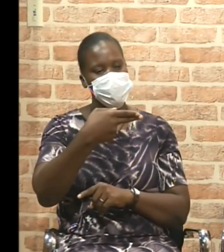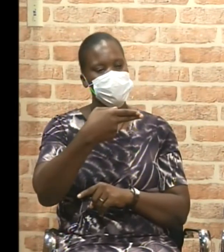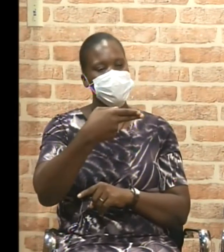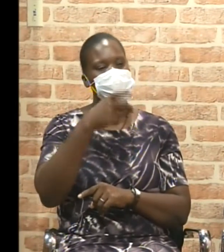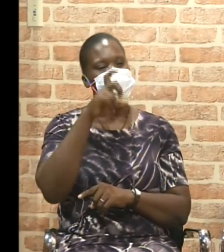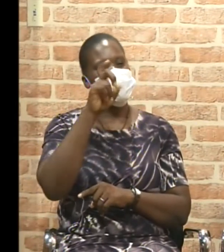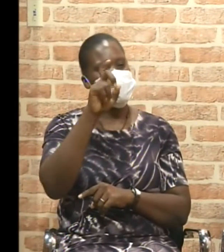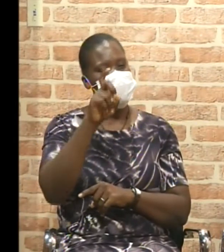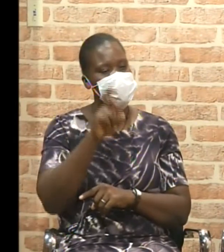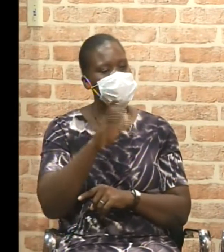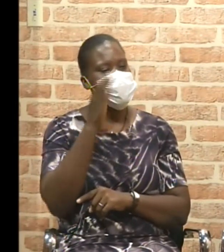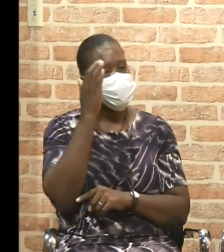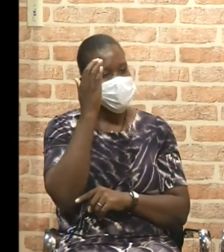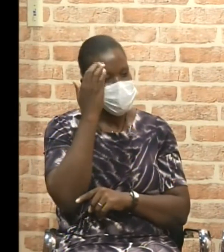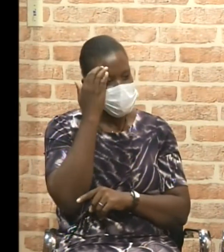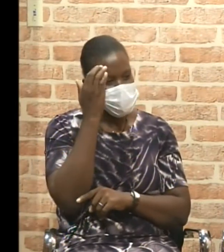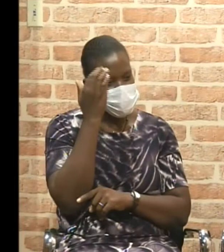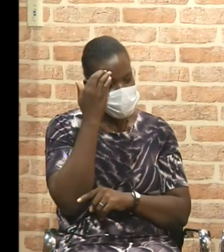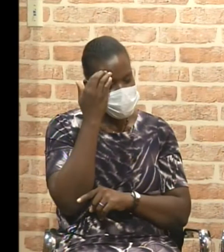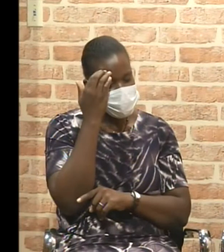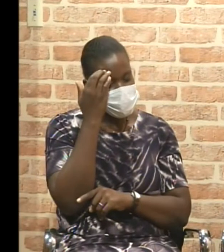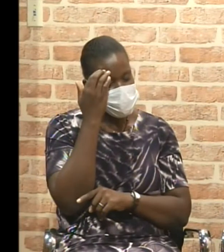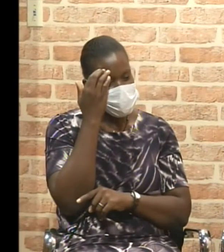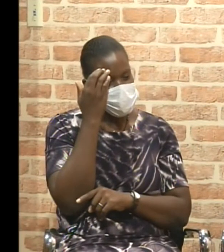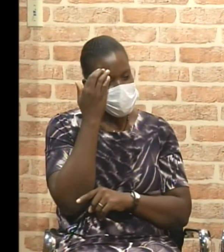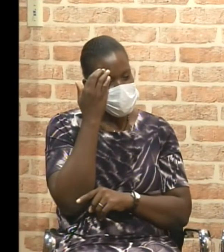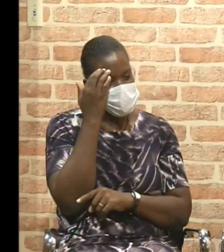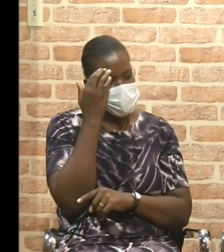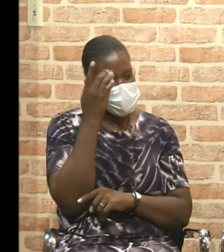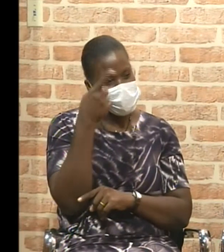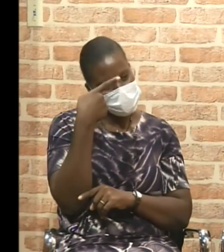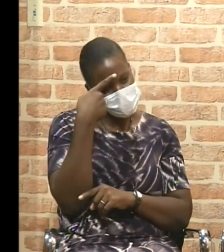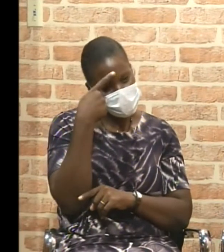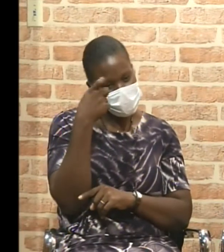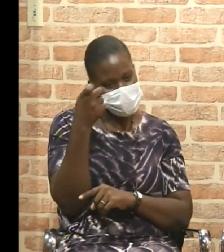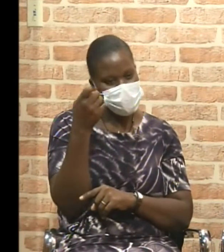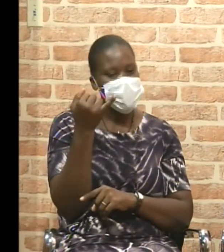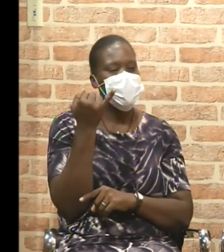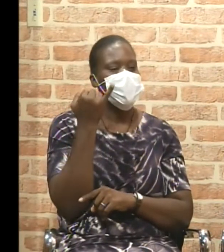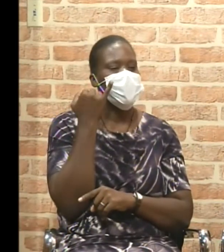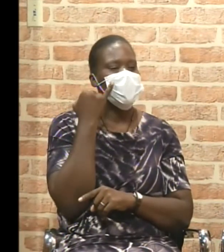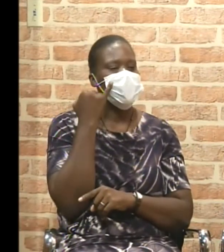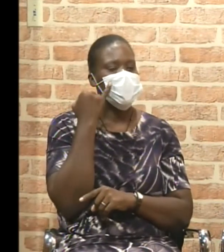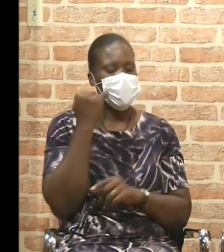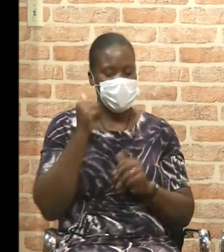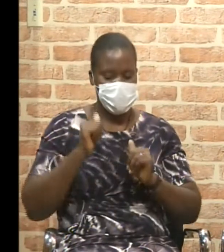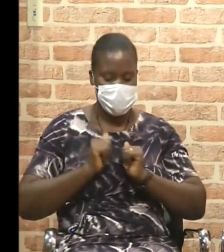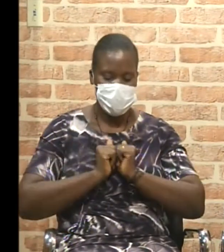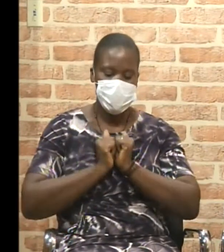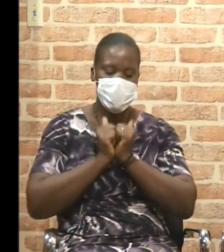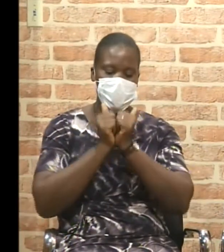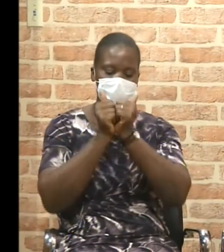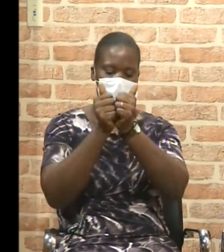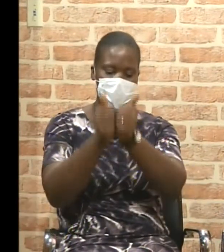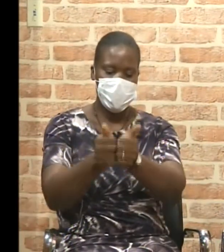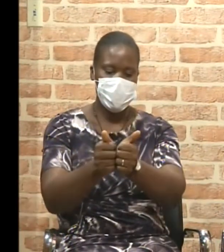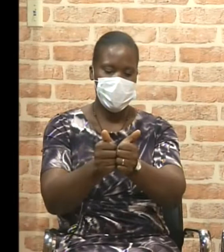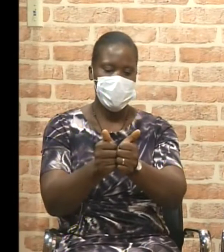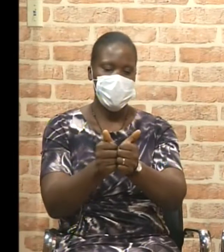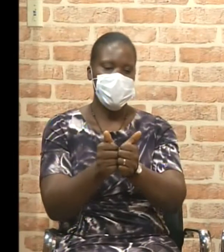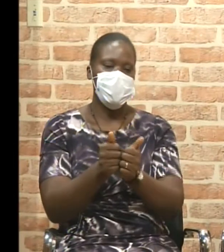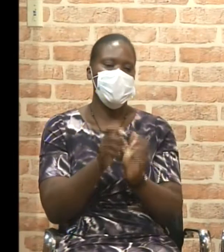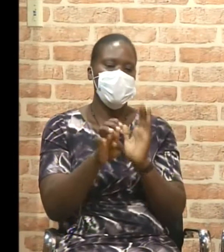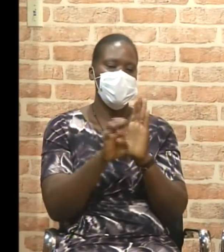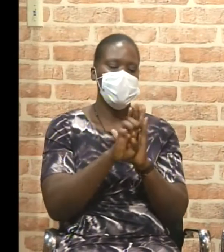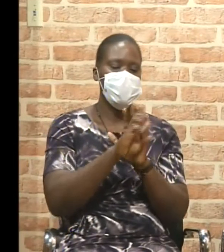besoin nous reconnaît aspect ça aspect transversal là parce que si il y a de l'accompagnement qui pour bail tant que CAS yo même